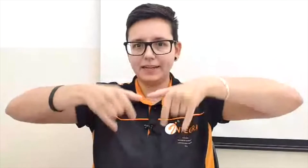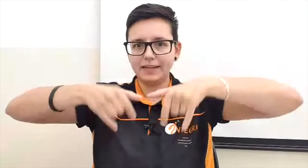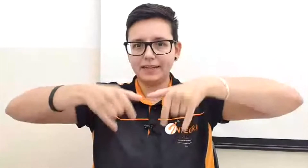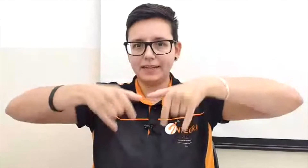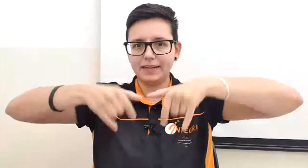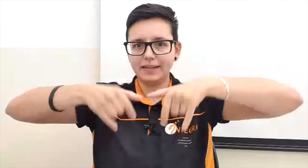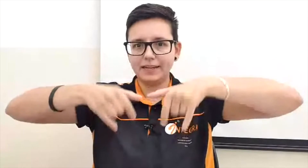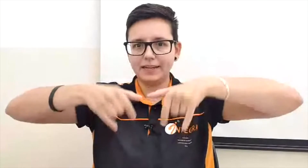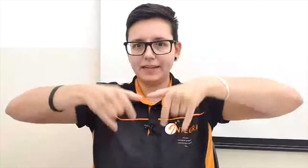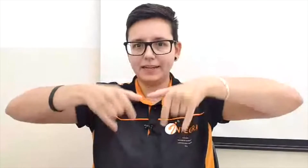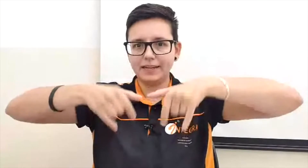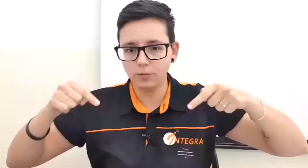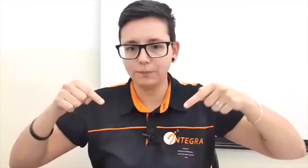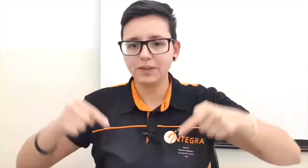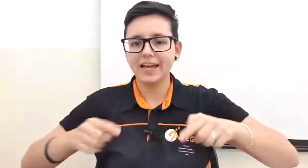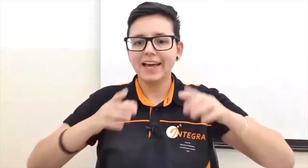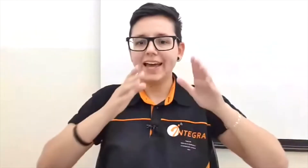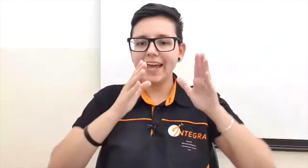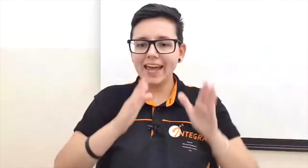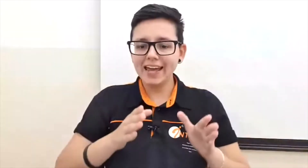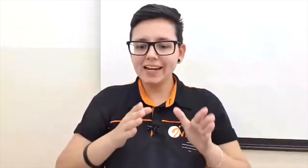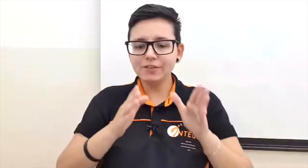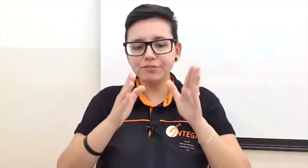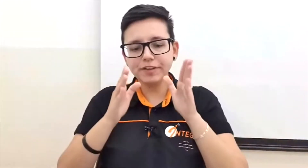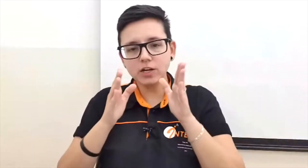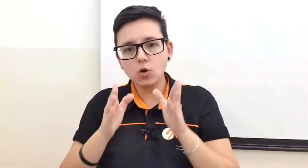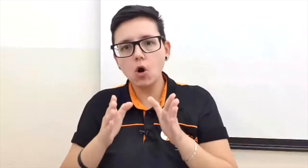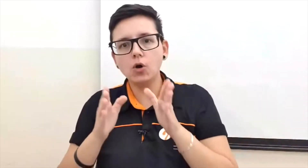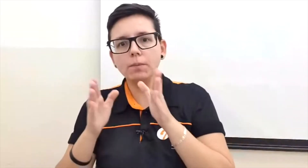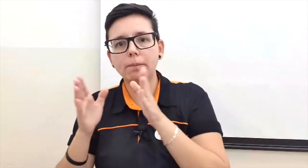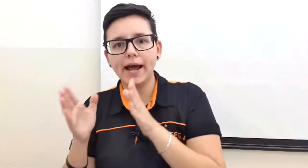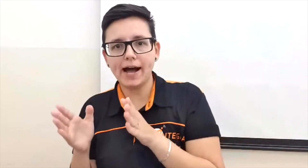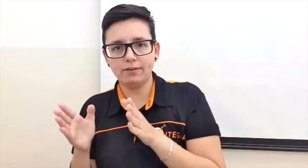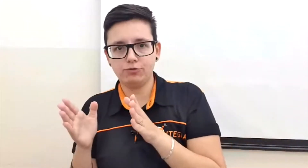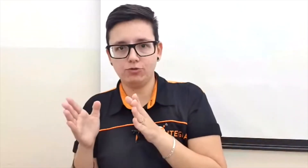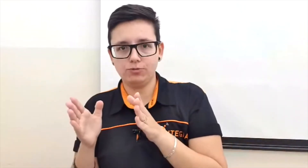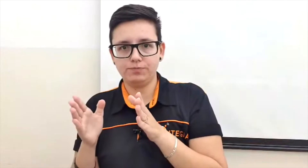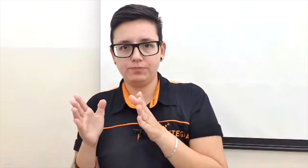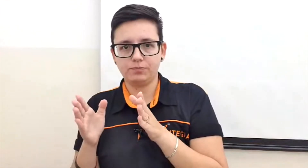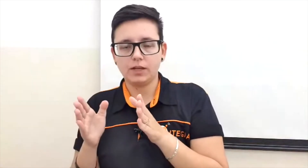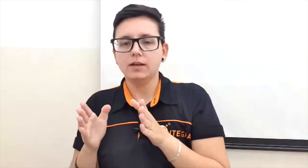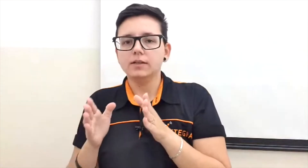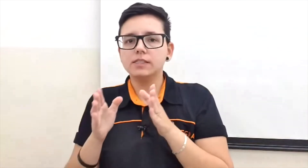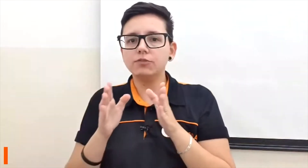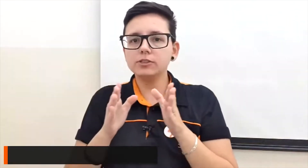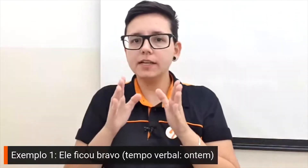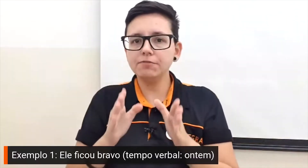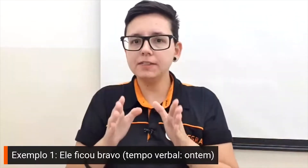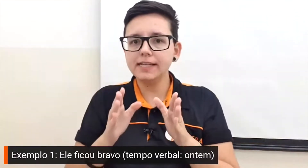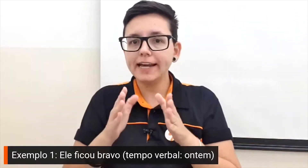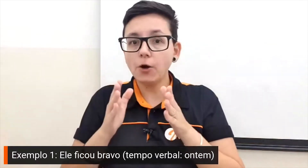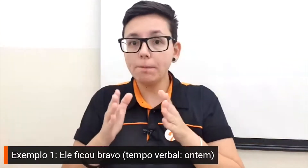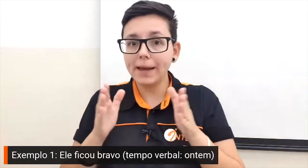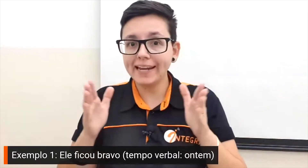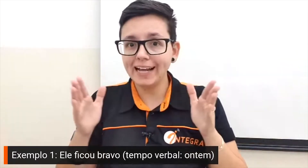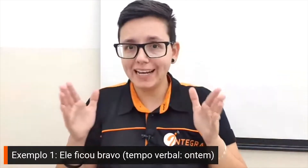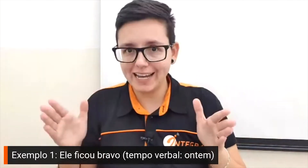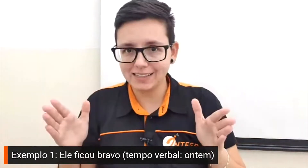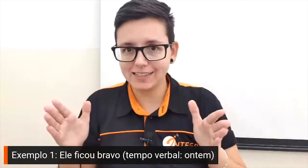aqui, produção, ele ficou bravo. Se você fizer ao pé da letra,